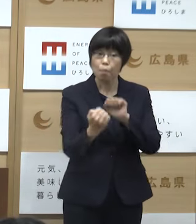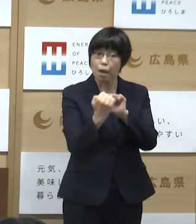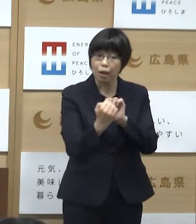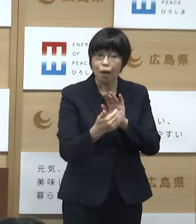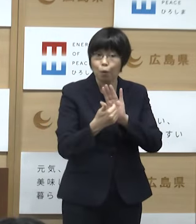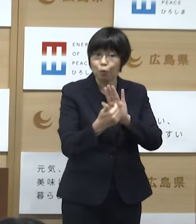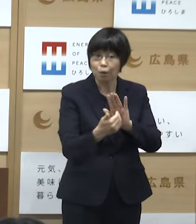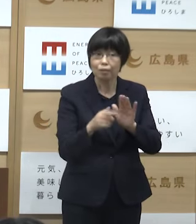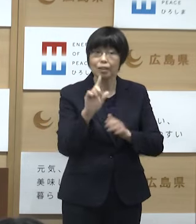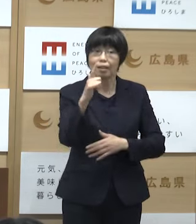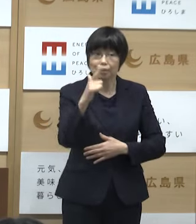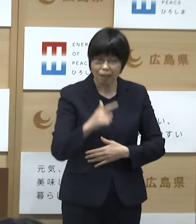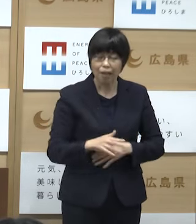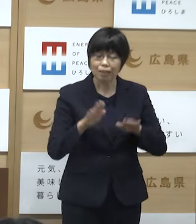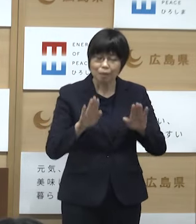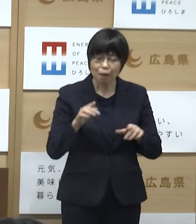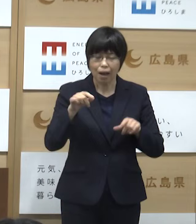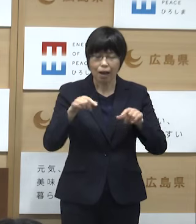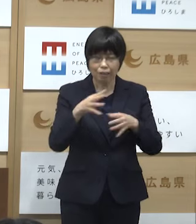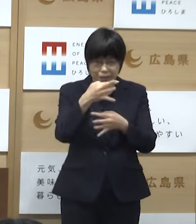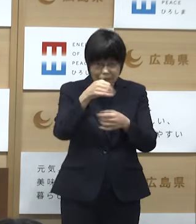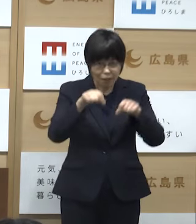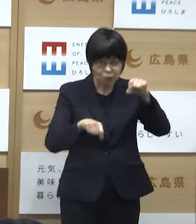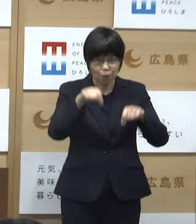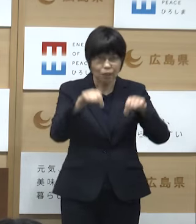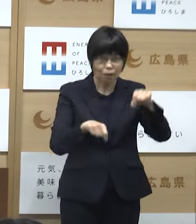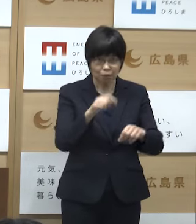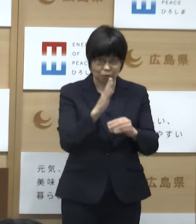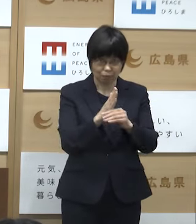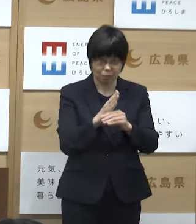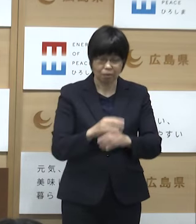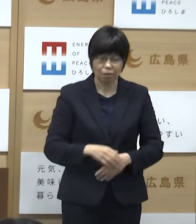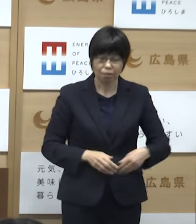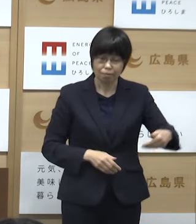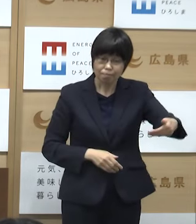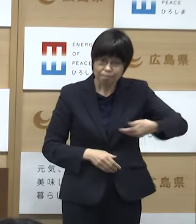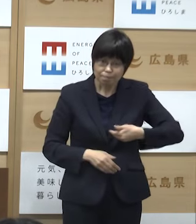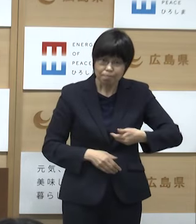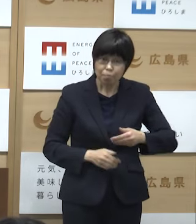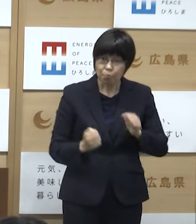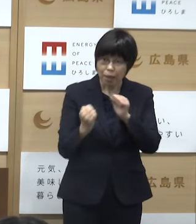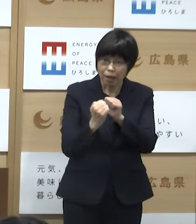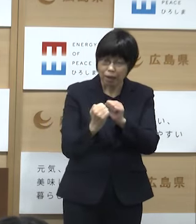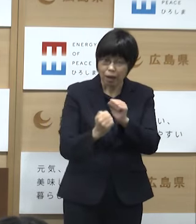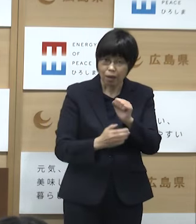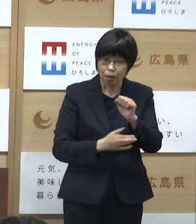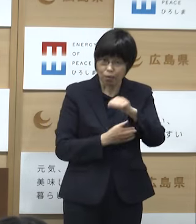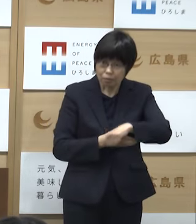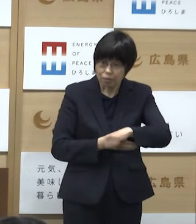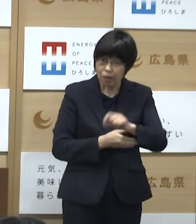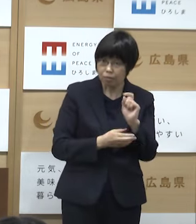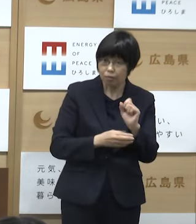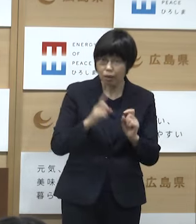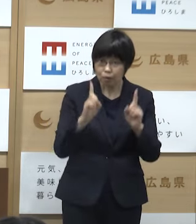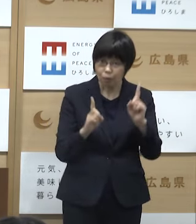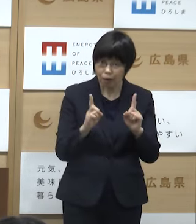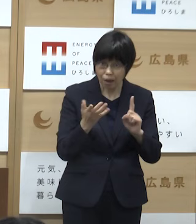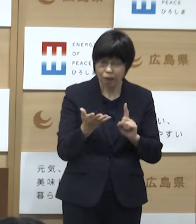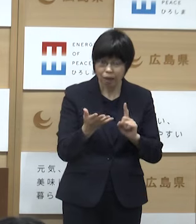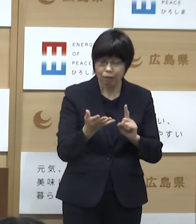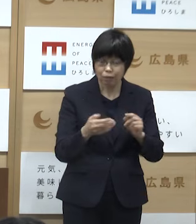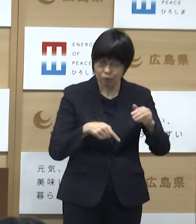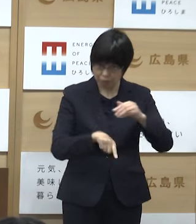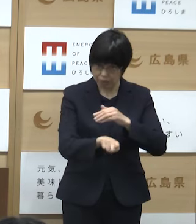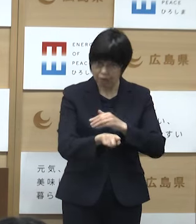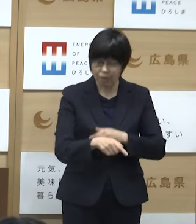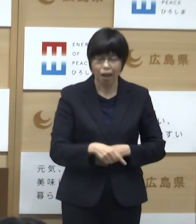断るということではなくて、今調整しているという。 それは面会を応じるか応じないかっていう調整なのか、だからどういった調整になるんでしょうか。